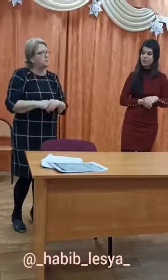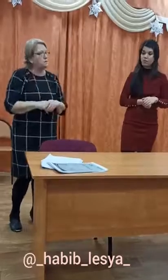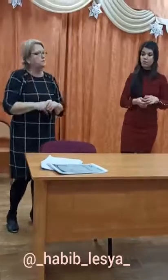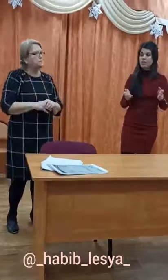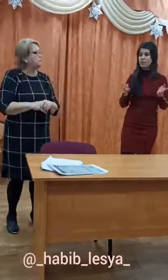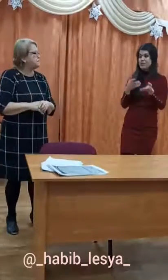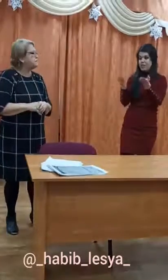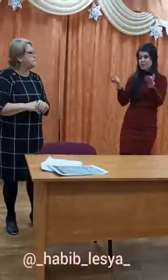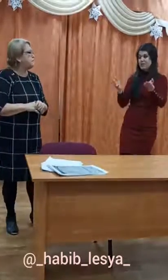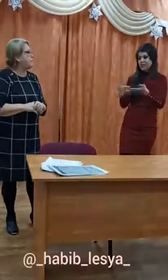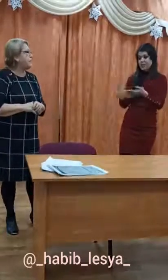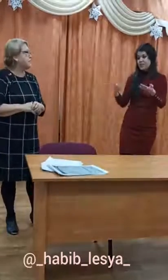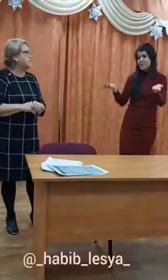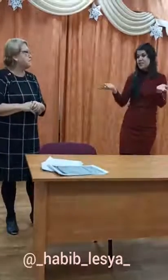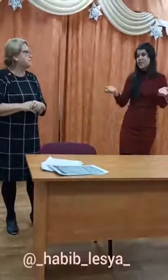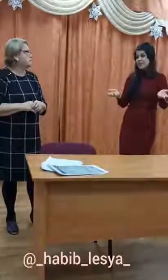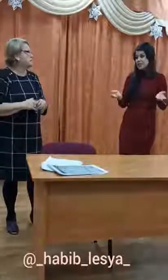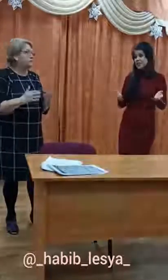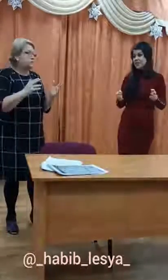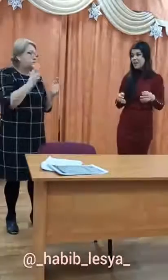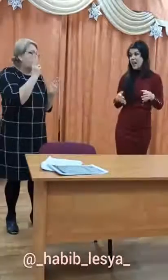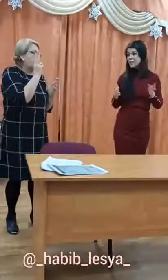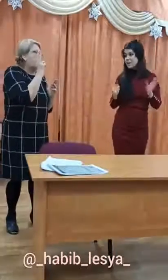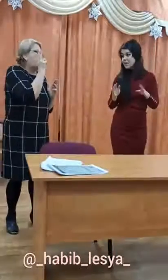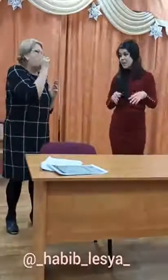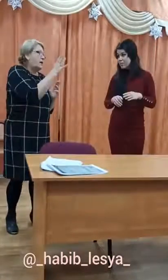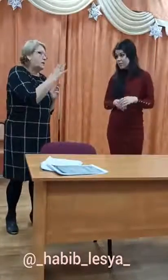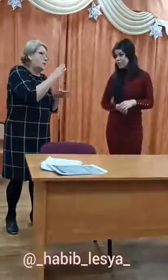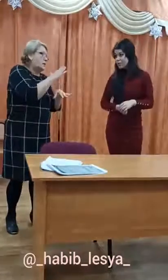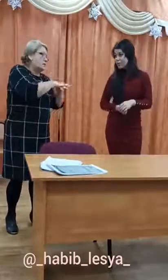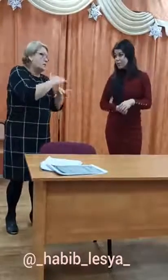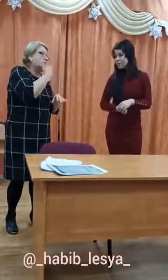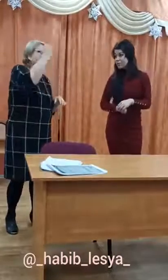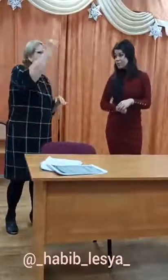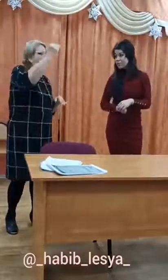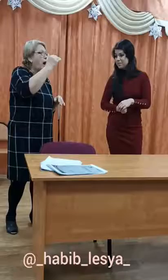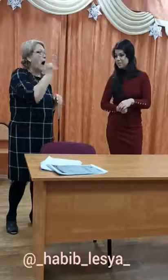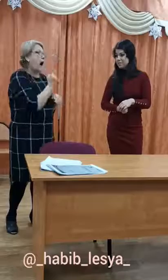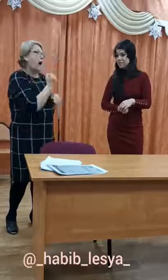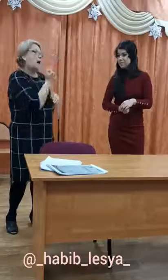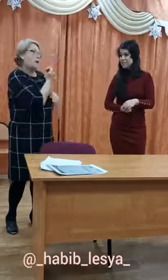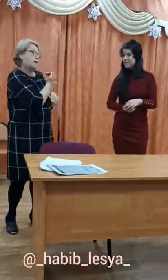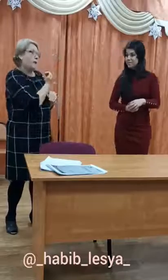есть мы привязаны, эта квартира не наша. А в нашей компании можно заработать.